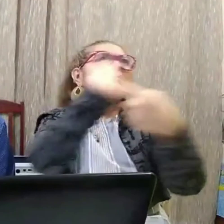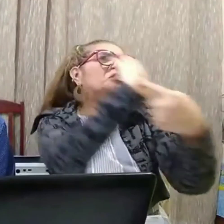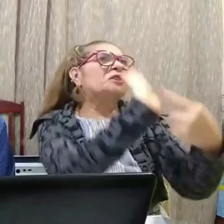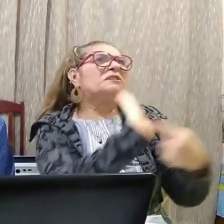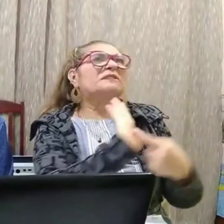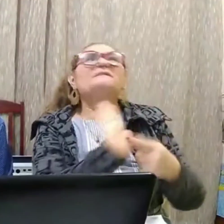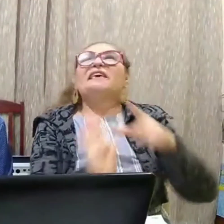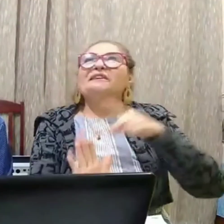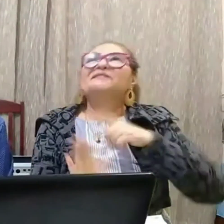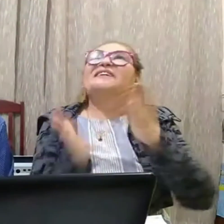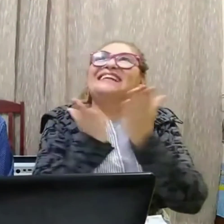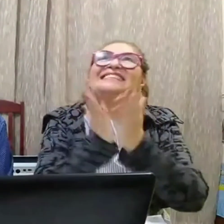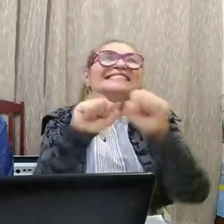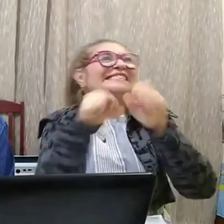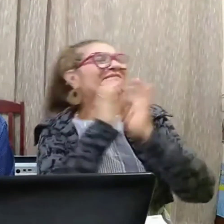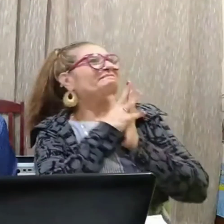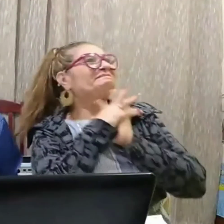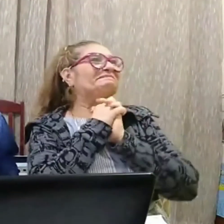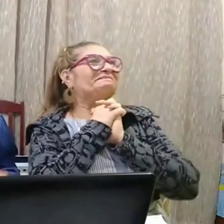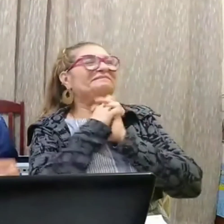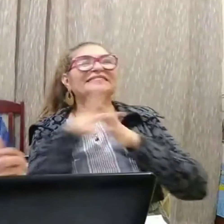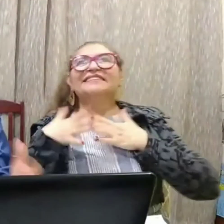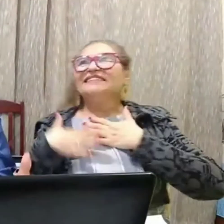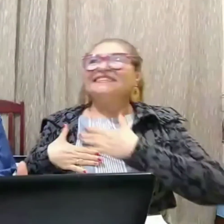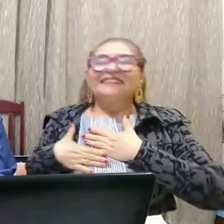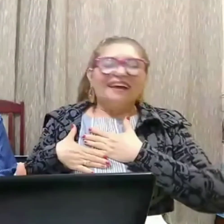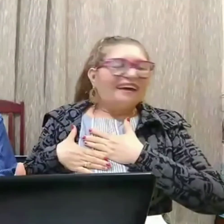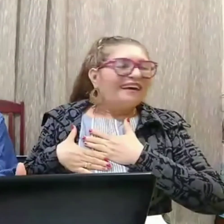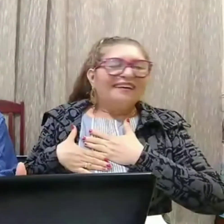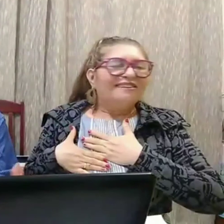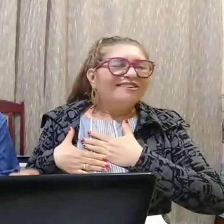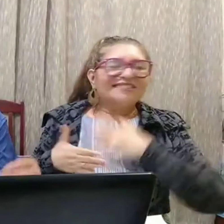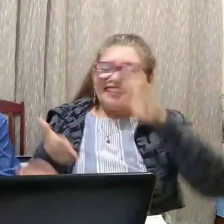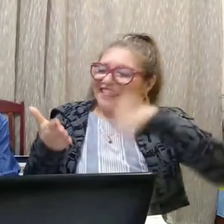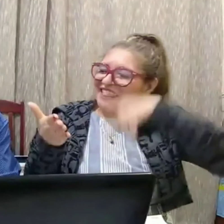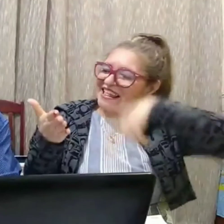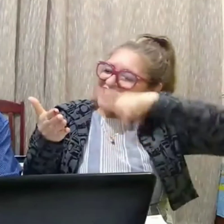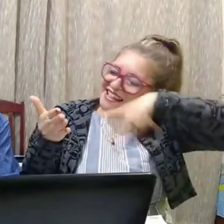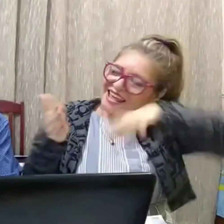esse primeiro amor. Você tinha prazer na leitura, né? Lia